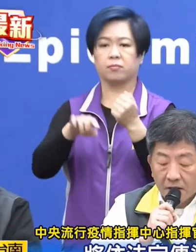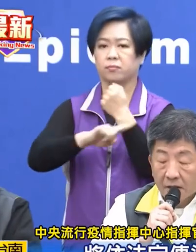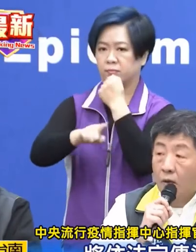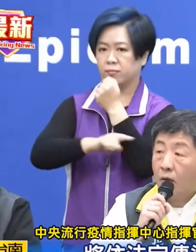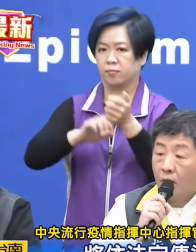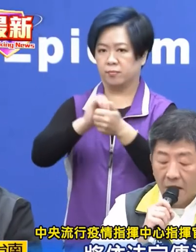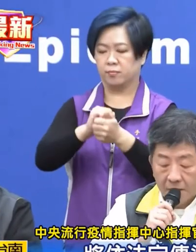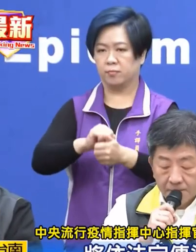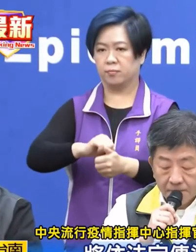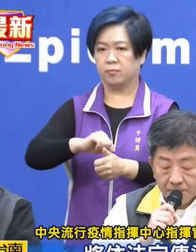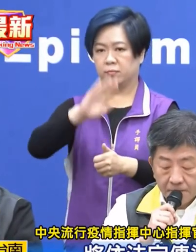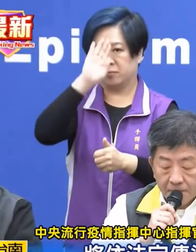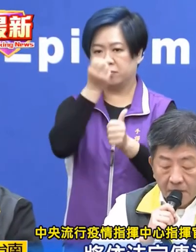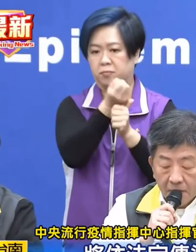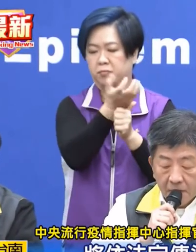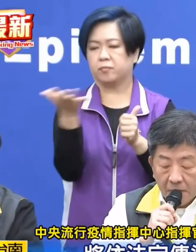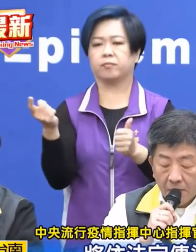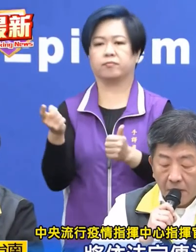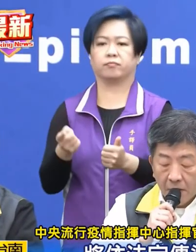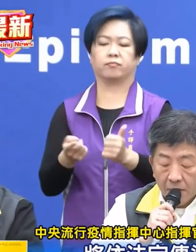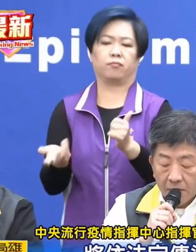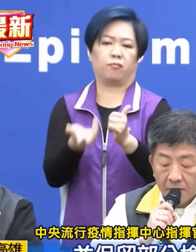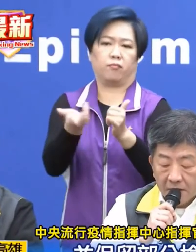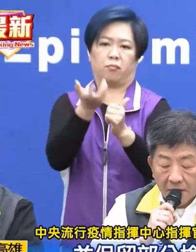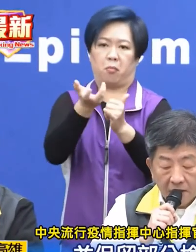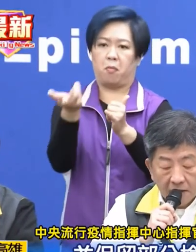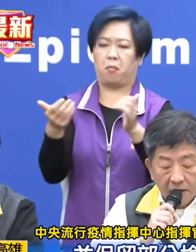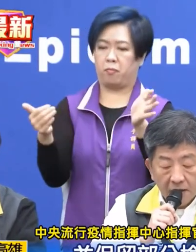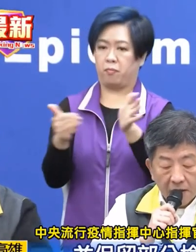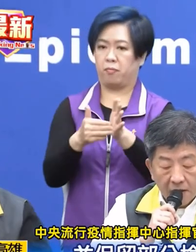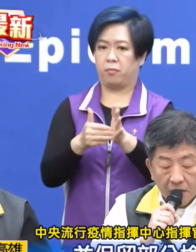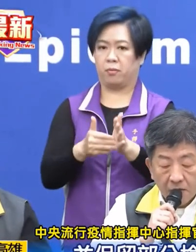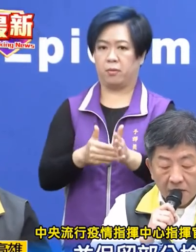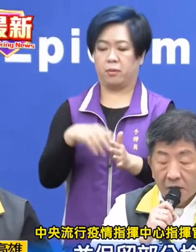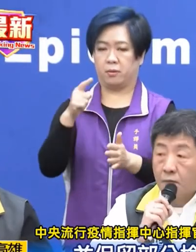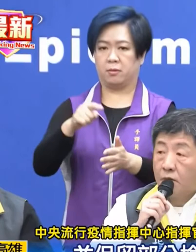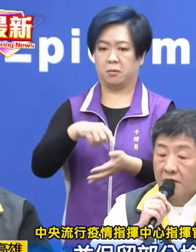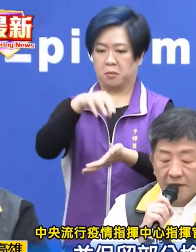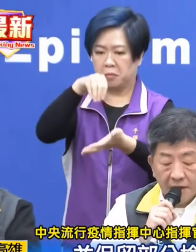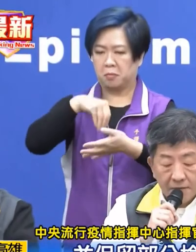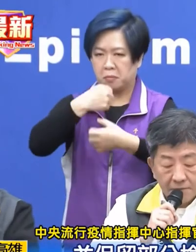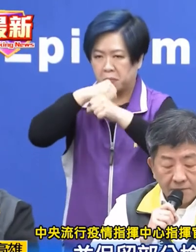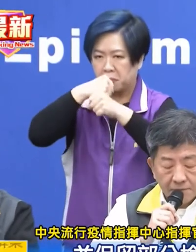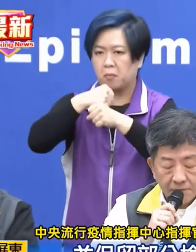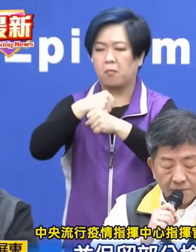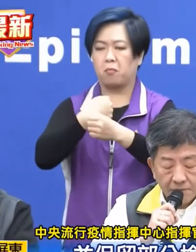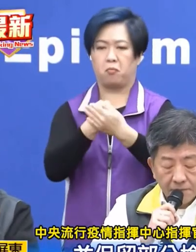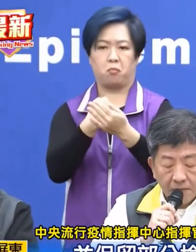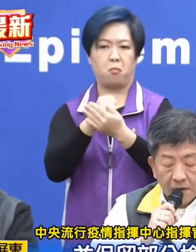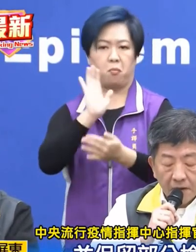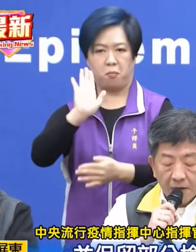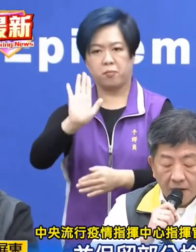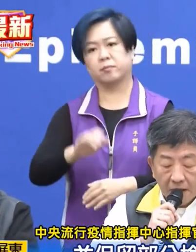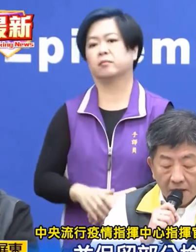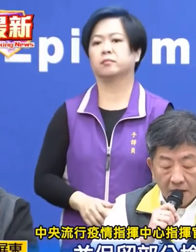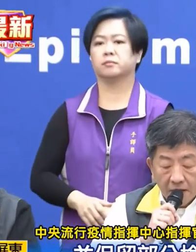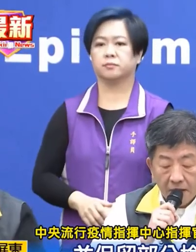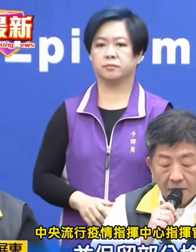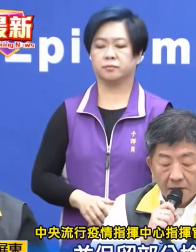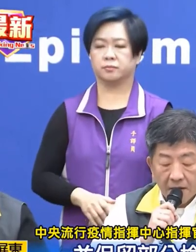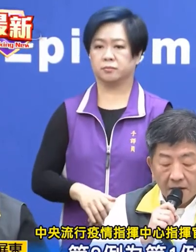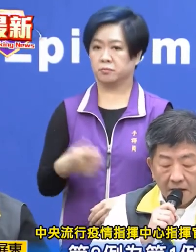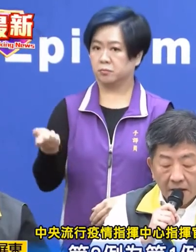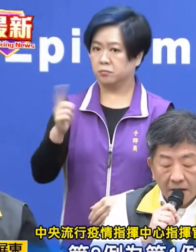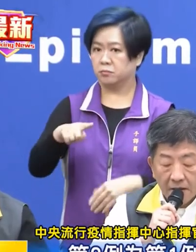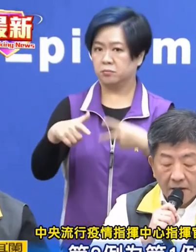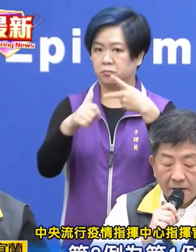病规定进行火化，并保留检体以供进一步检验。那第